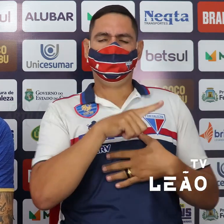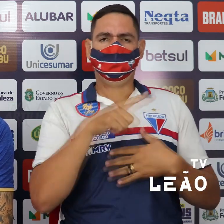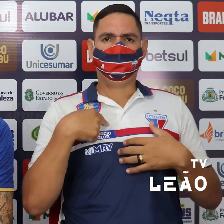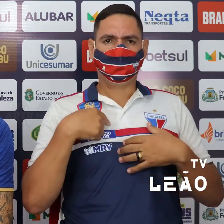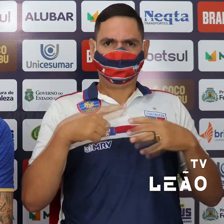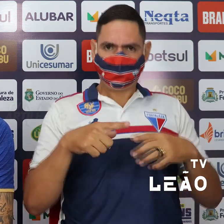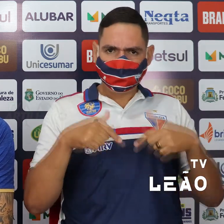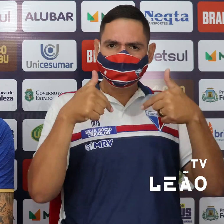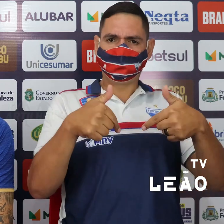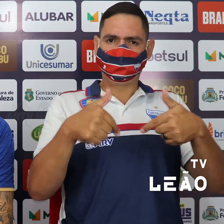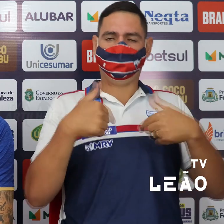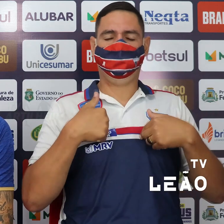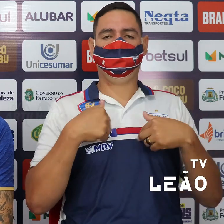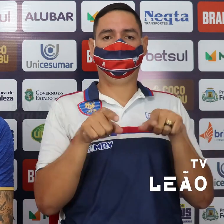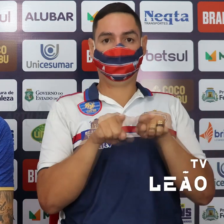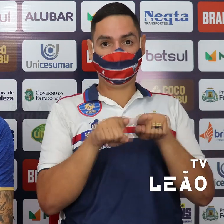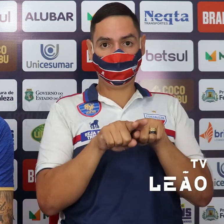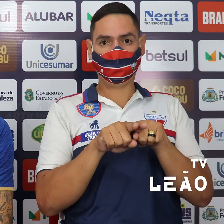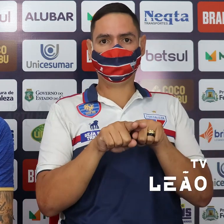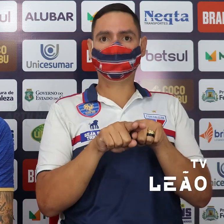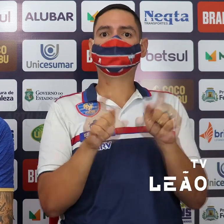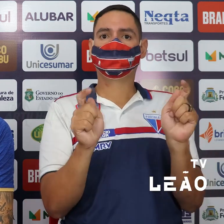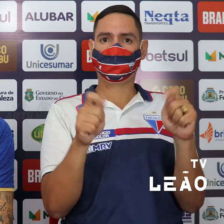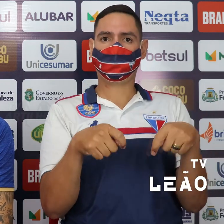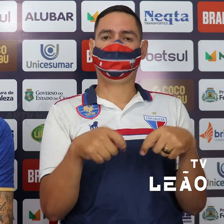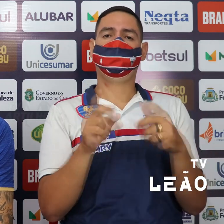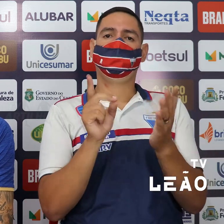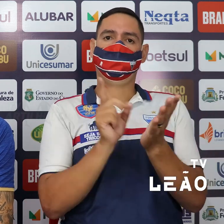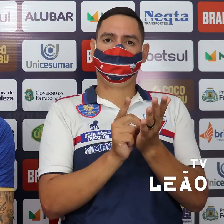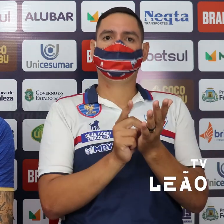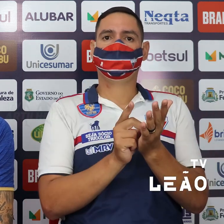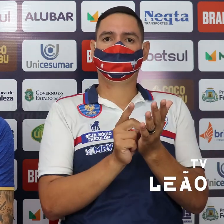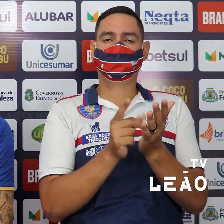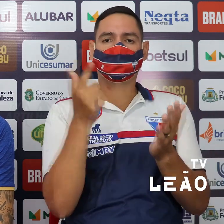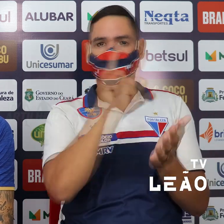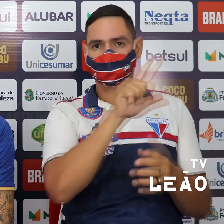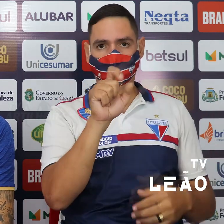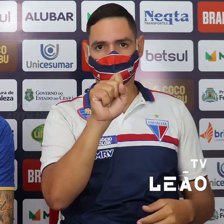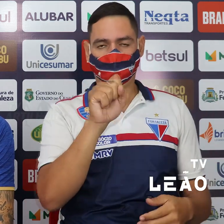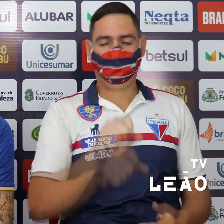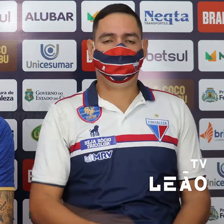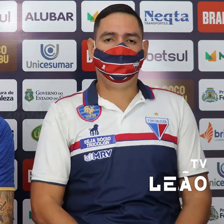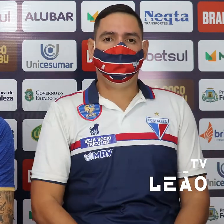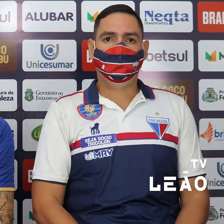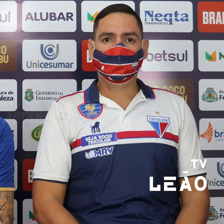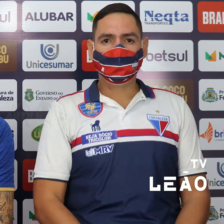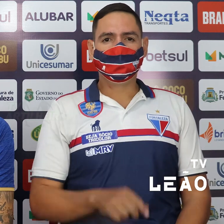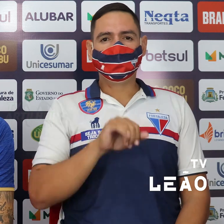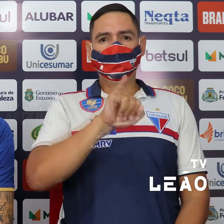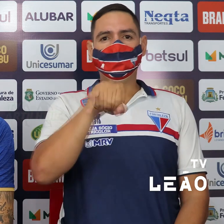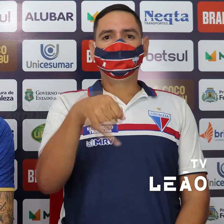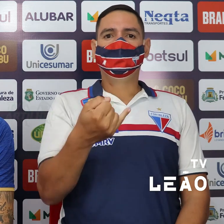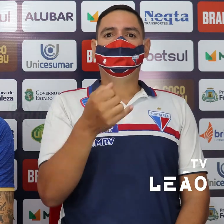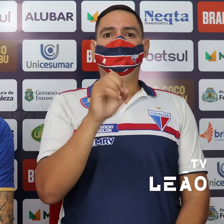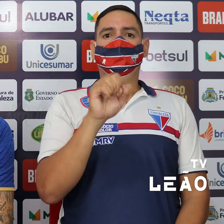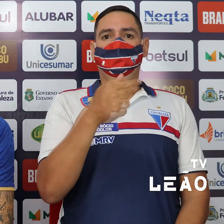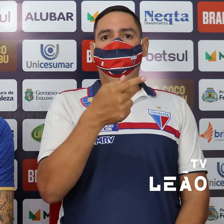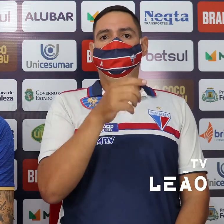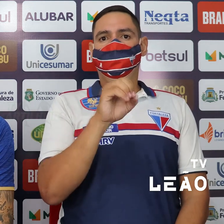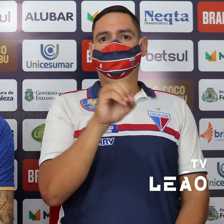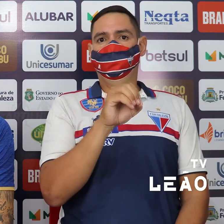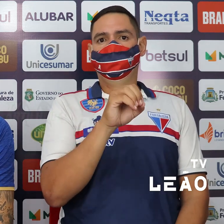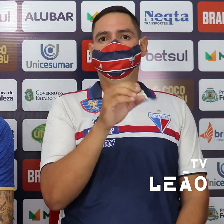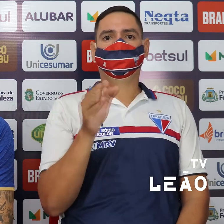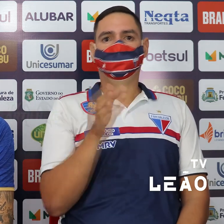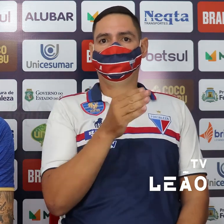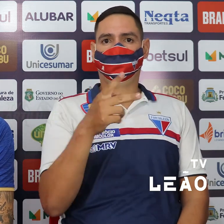máximo, se doar bastante para a gente conseguir esse triunfo. O João Pedro Oliveira, da Rádio Maracanã FM. Na